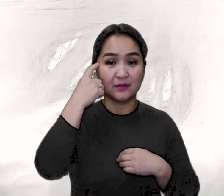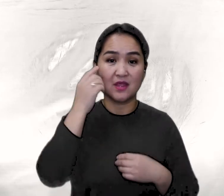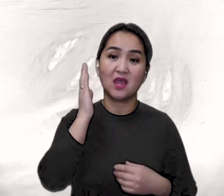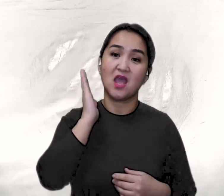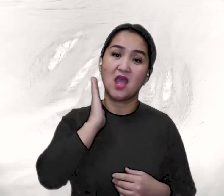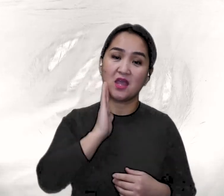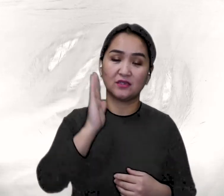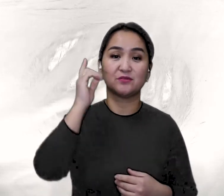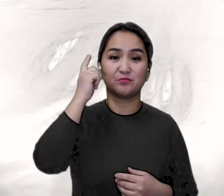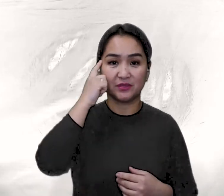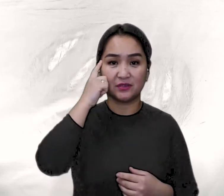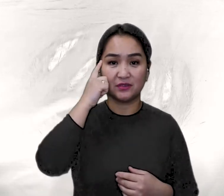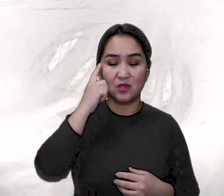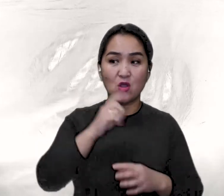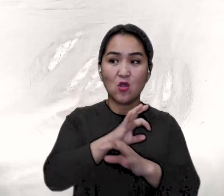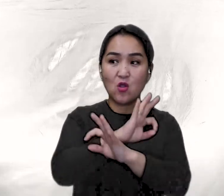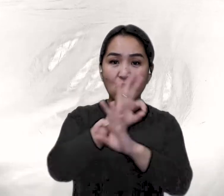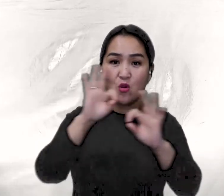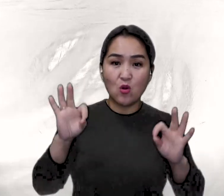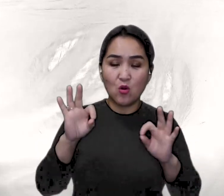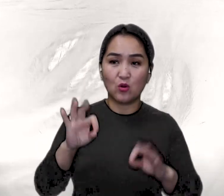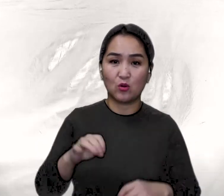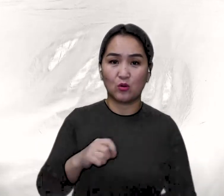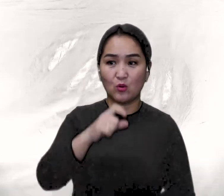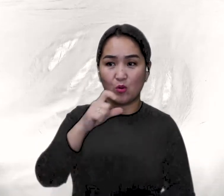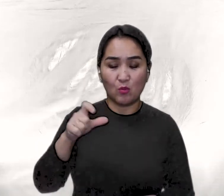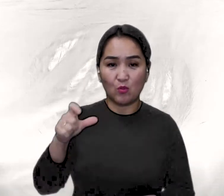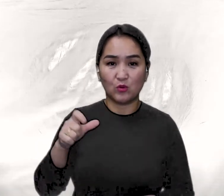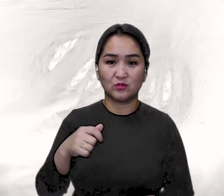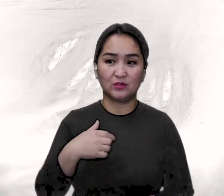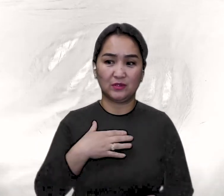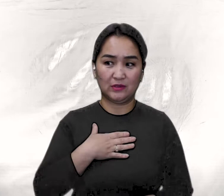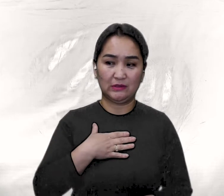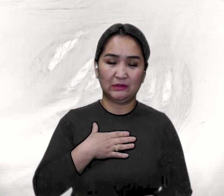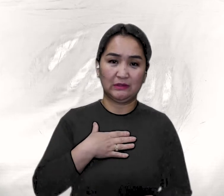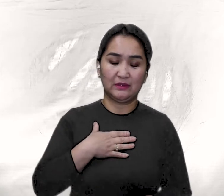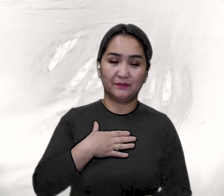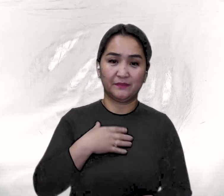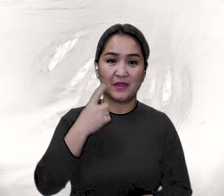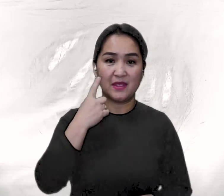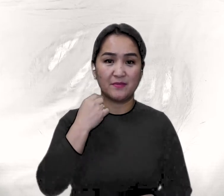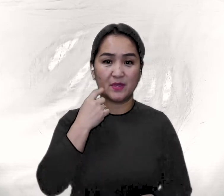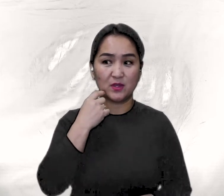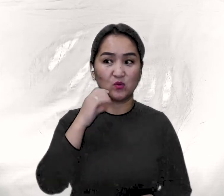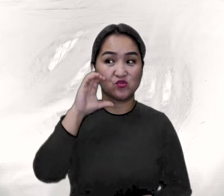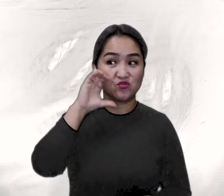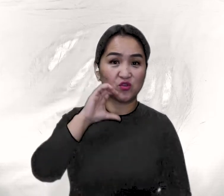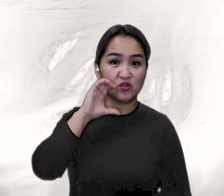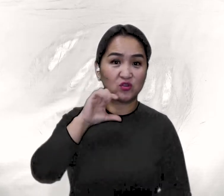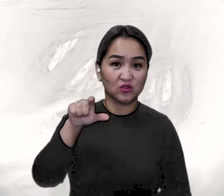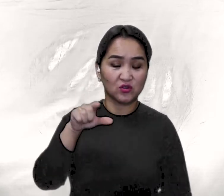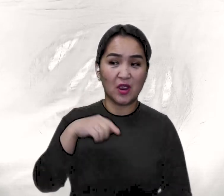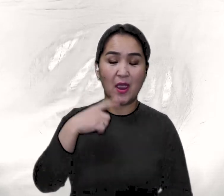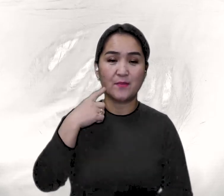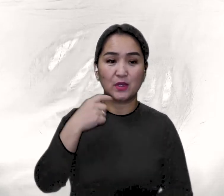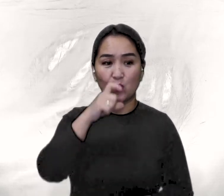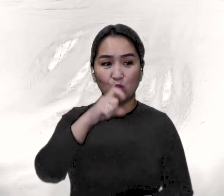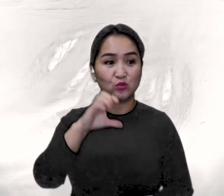Тэгээд ээж мэддэг. Бус нь ингээд намайг яг эмгтэй хүмүүс сонирхдаг юм ингээд тэгж боддог